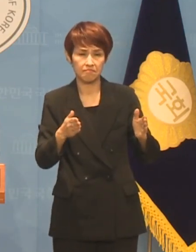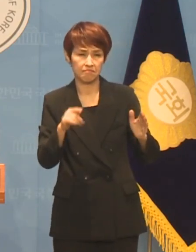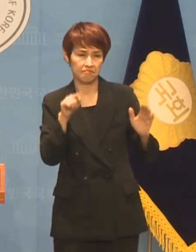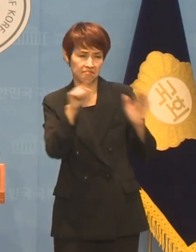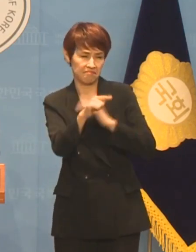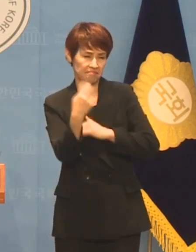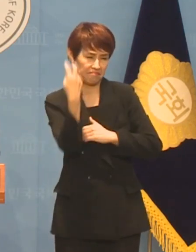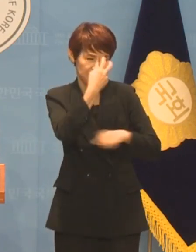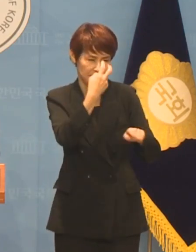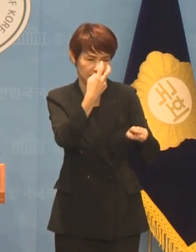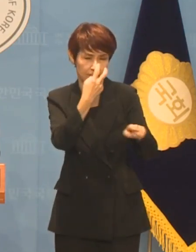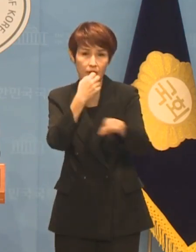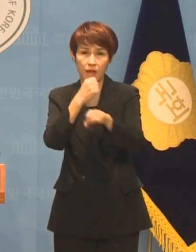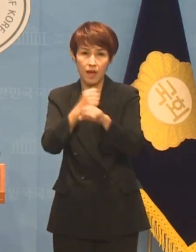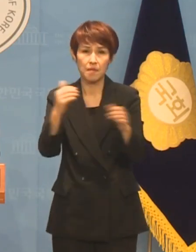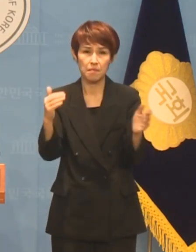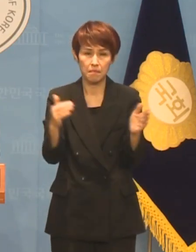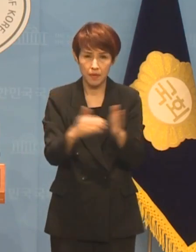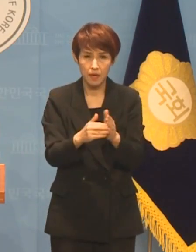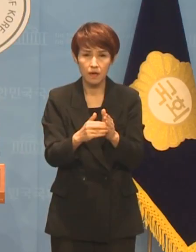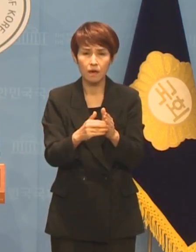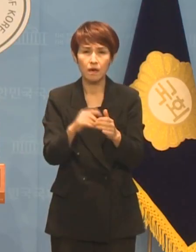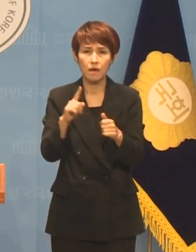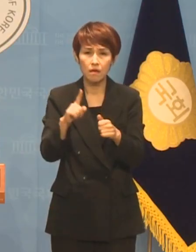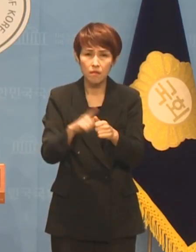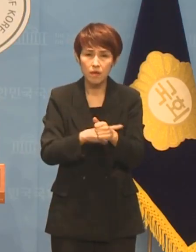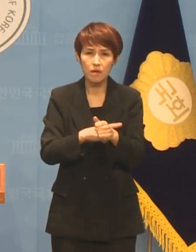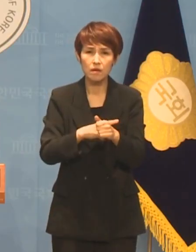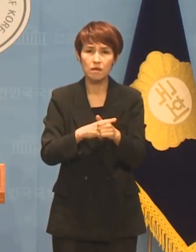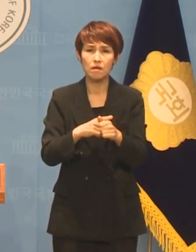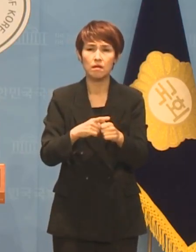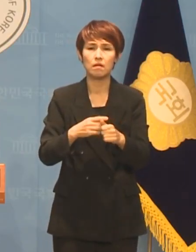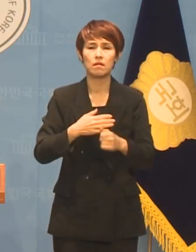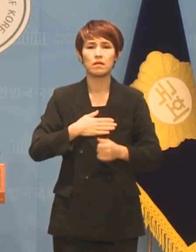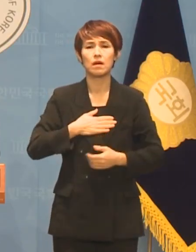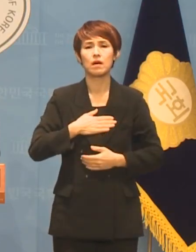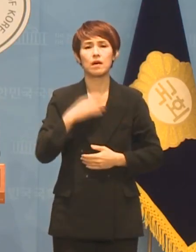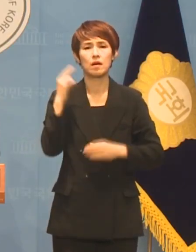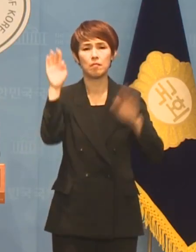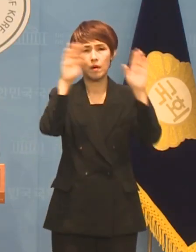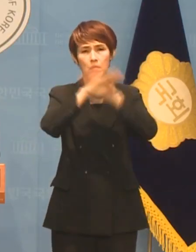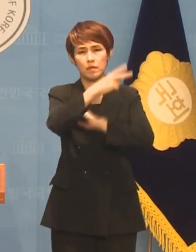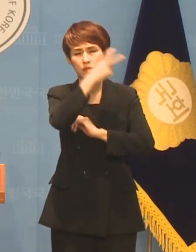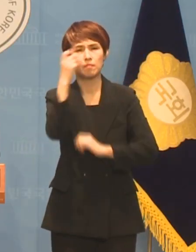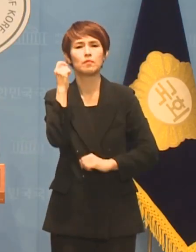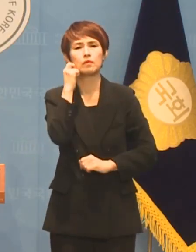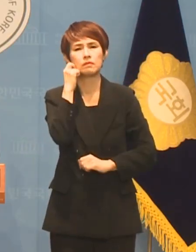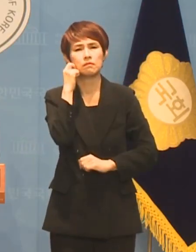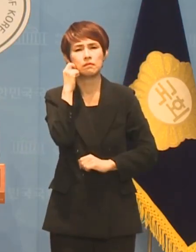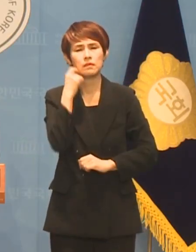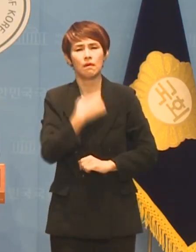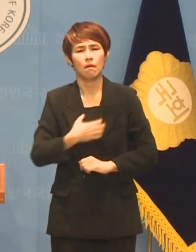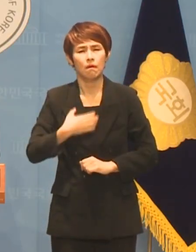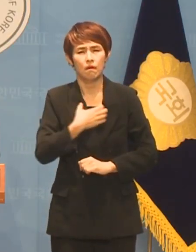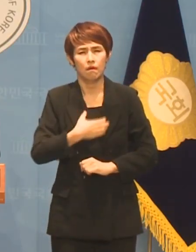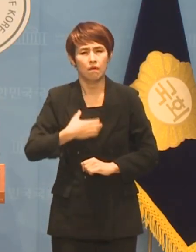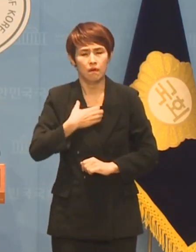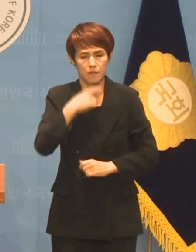때문에 밤잠을 제대로 이룰 수 없었던 피해자의 처절한 심정에